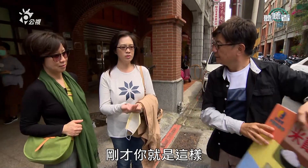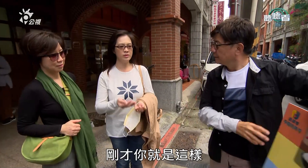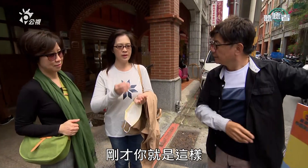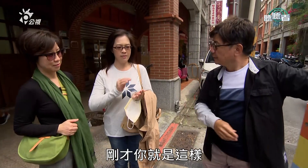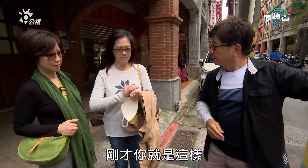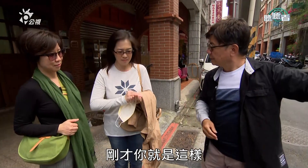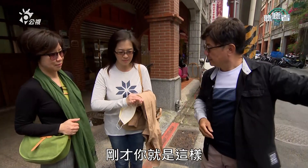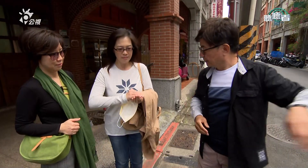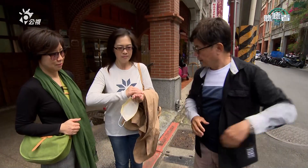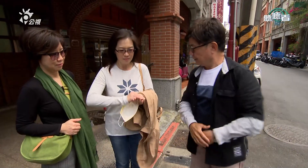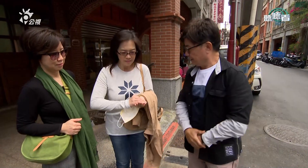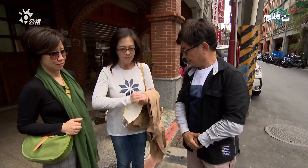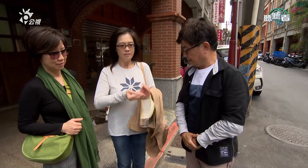是